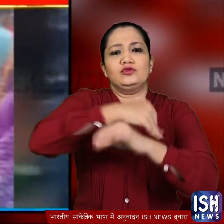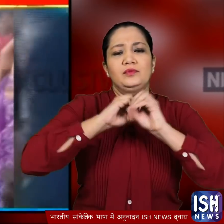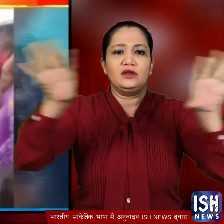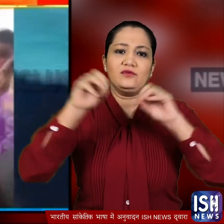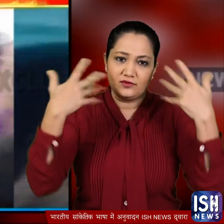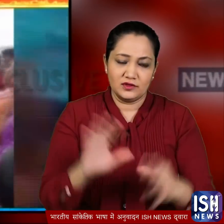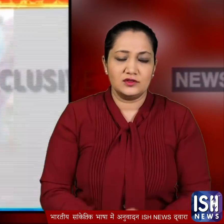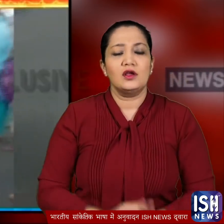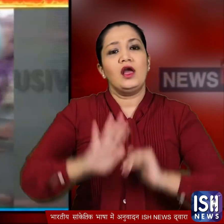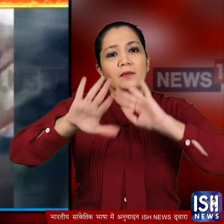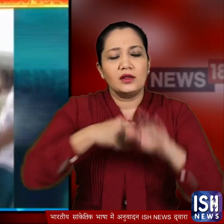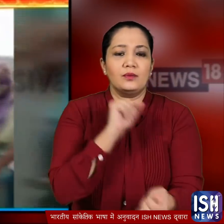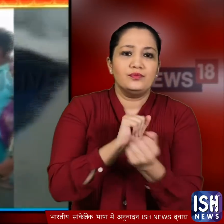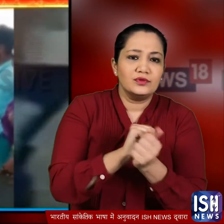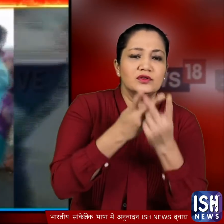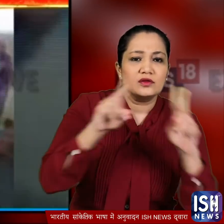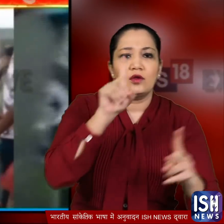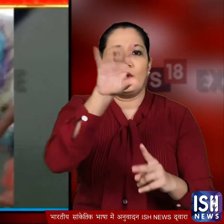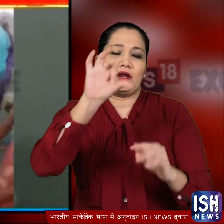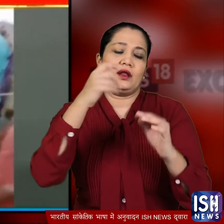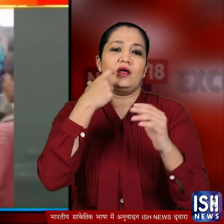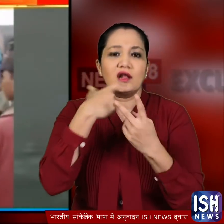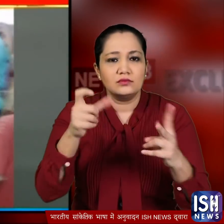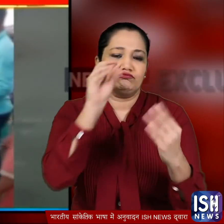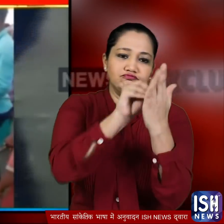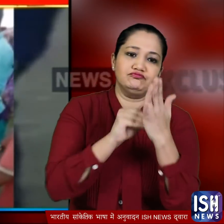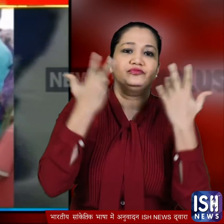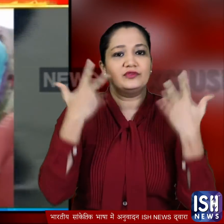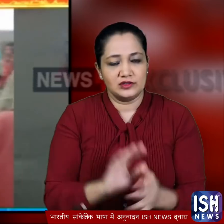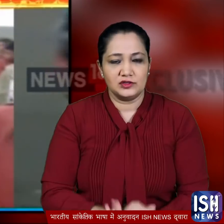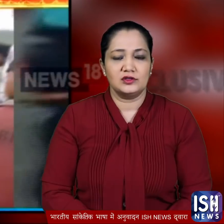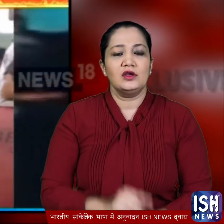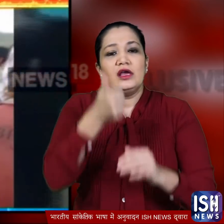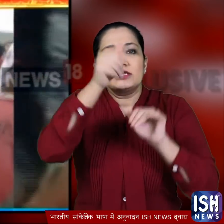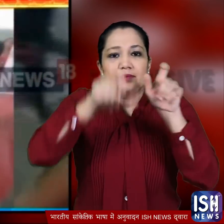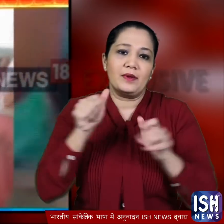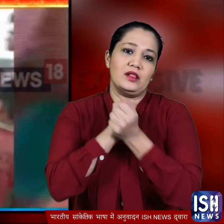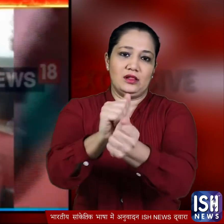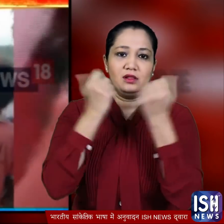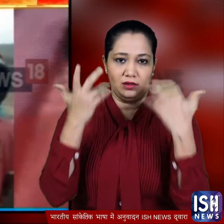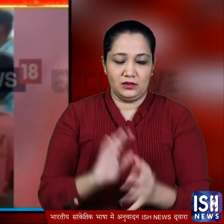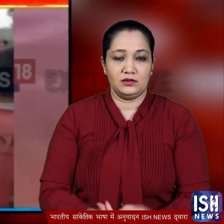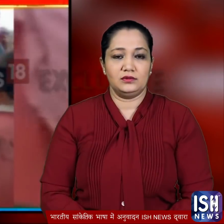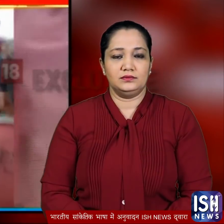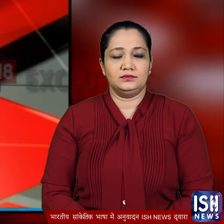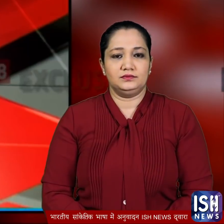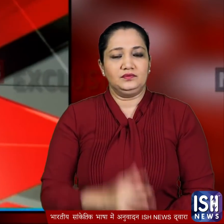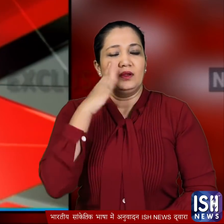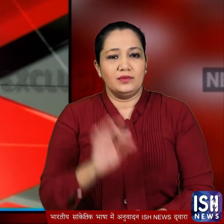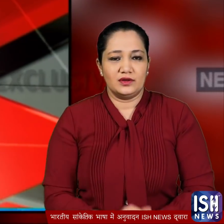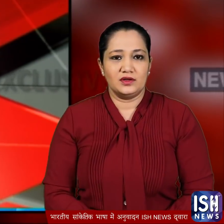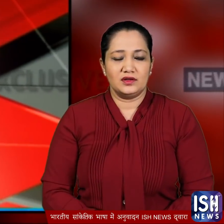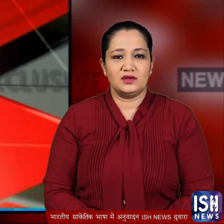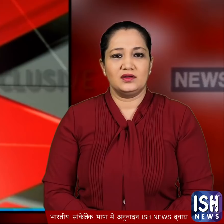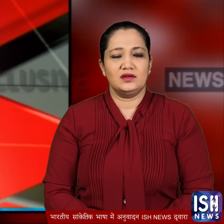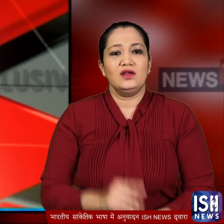सोशल मीडिया पर वायरल हो गया, जिसके आधार पर पुलिस ने 19 लोगों के खिलाफ केस दर्ज करते हुए 6 लोगों को गिरफ्तार कर लिया। 100 बात की एक